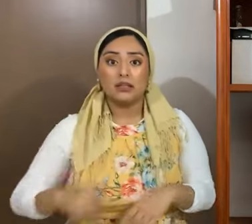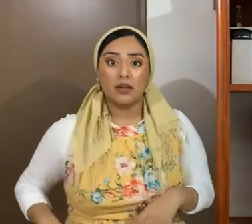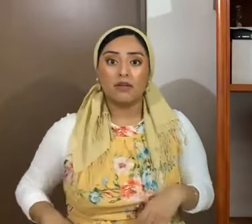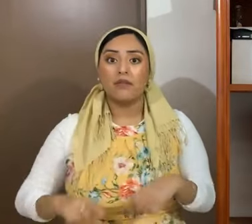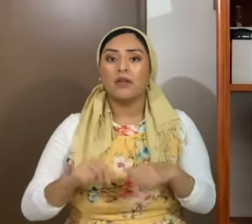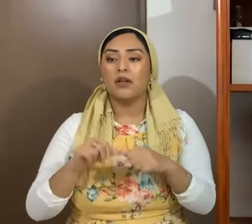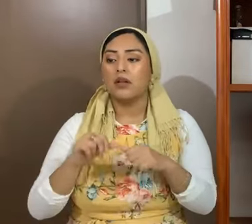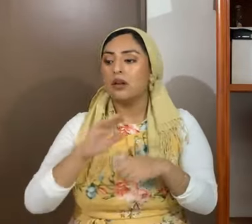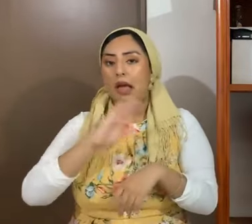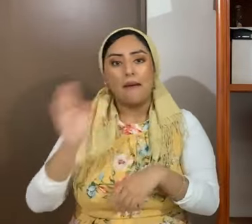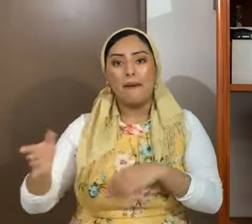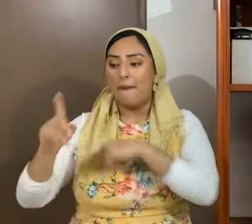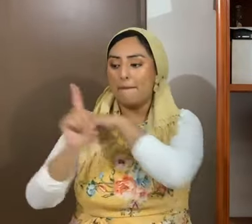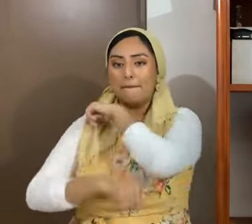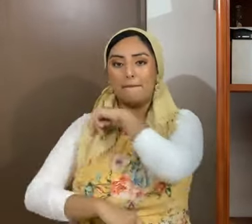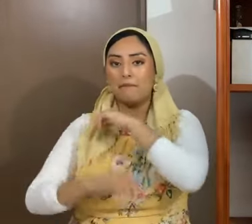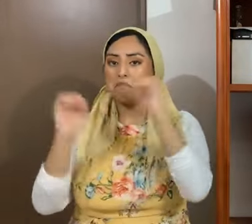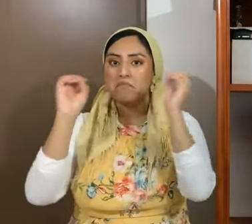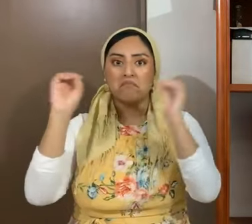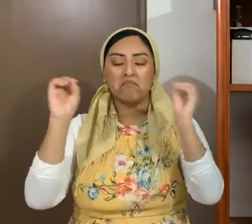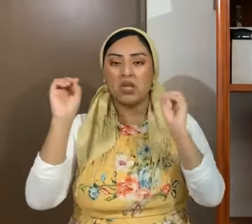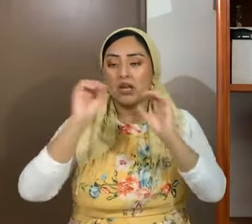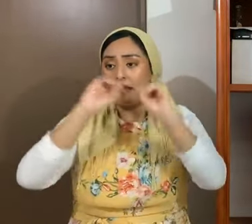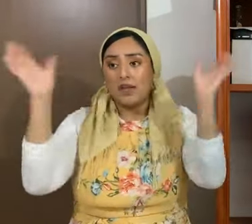lo consecuentó,